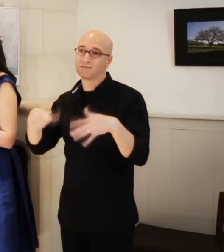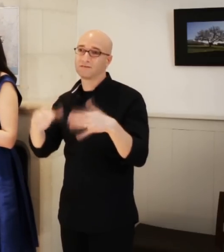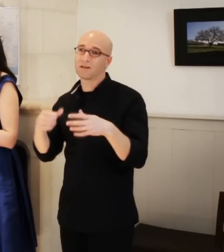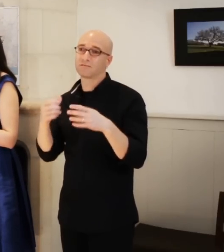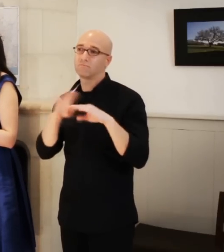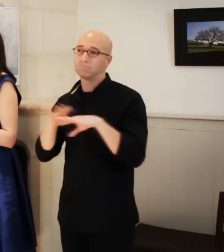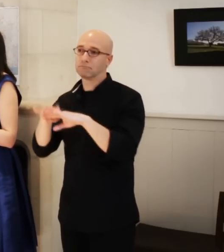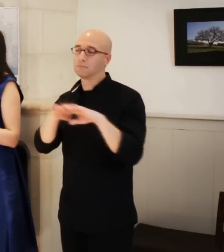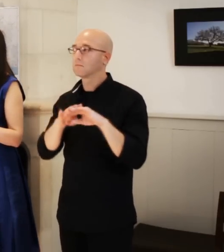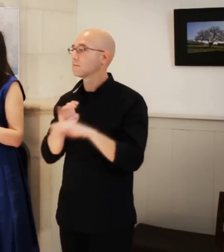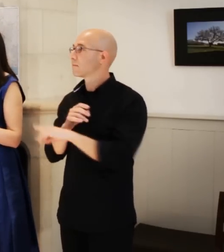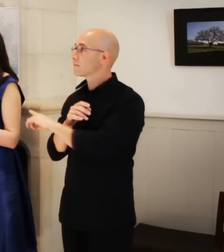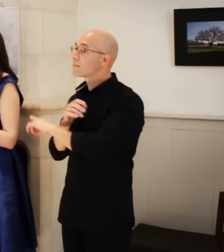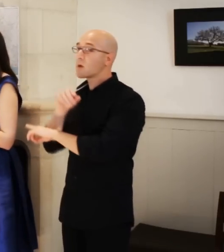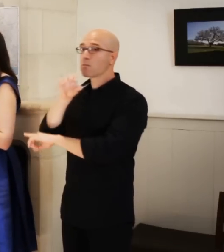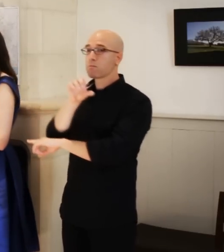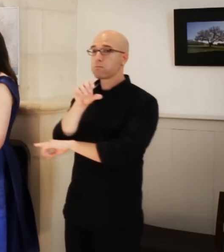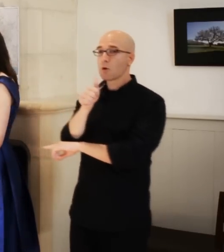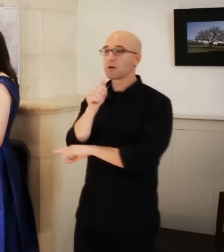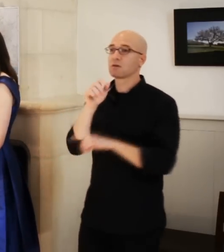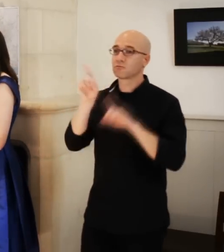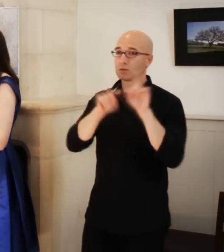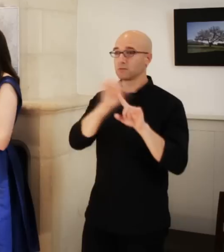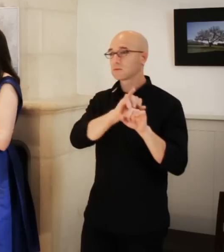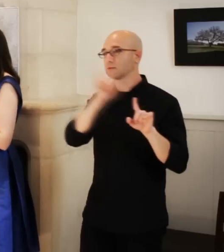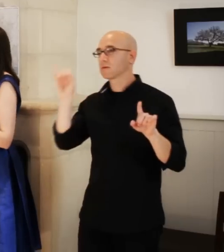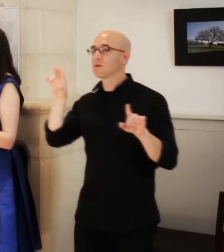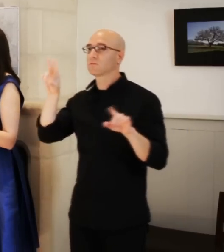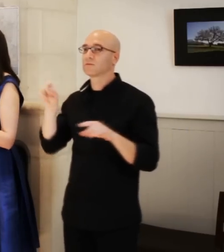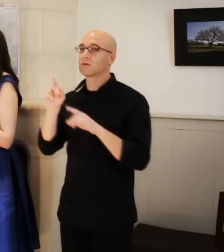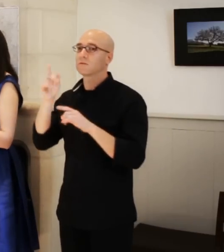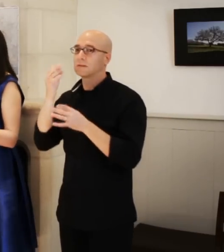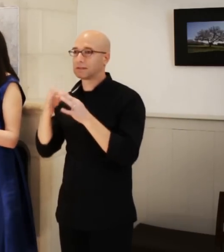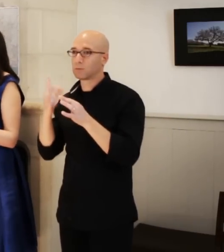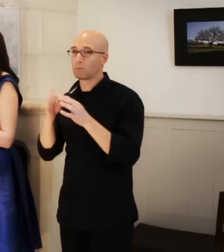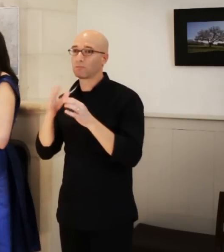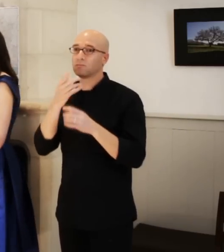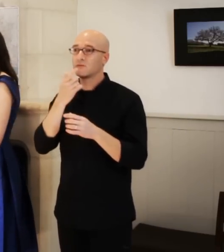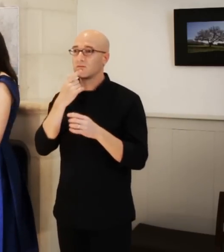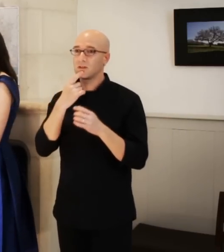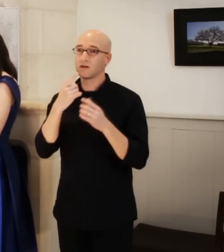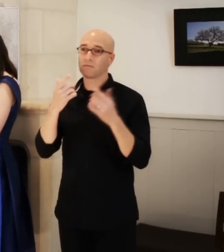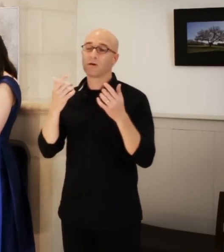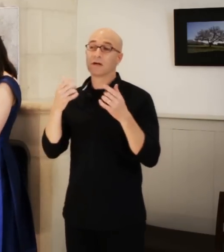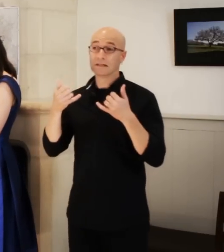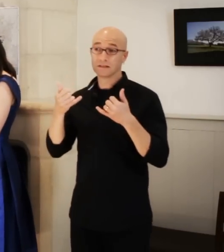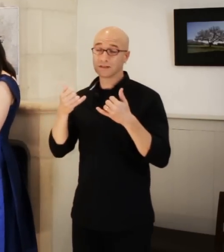30 septembre. Et il y aura 85 diptyques sur tous les quartiers, sauf quartier Rochecoquefort, qu'on viendra découvrir